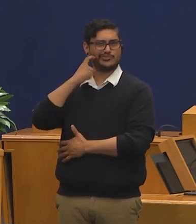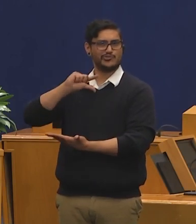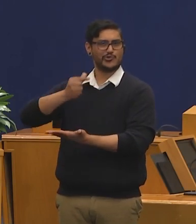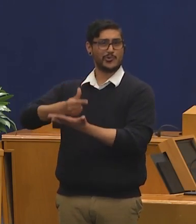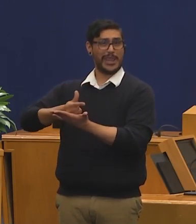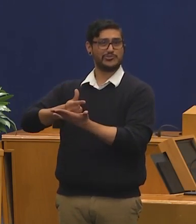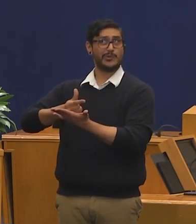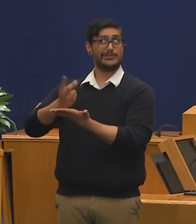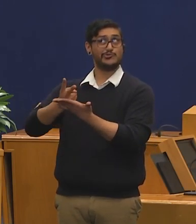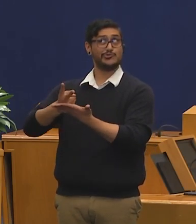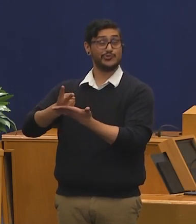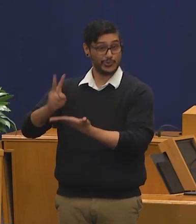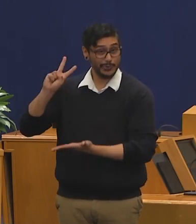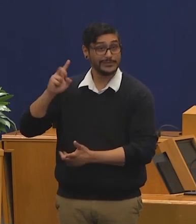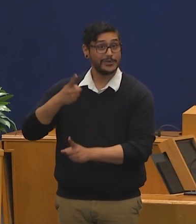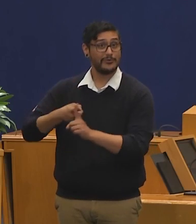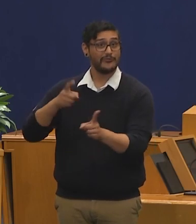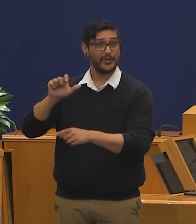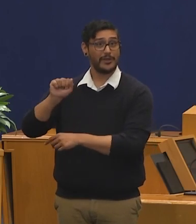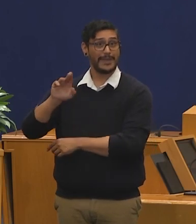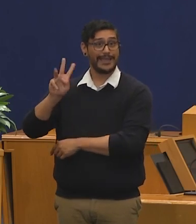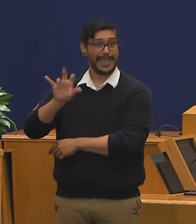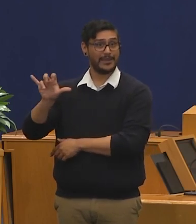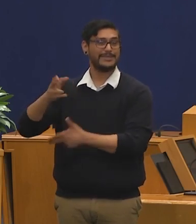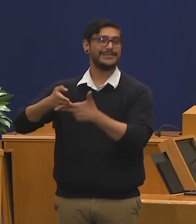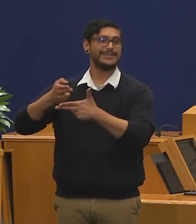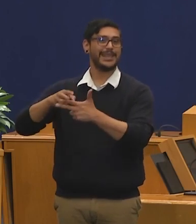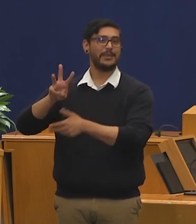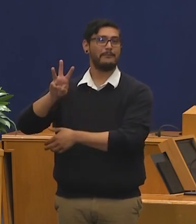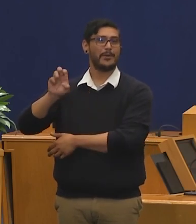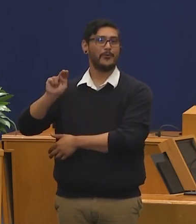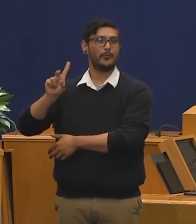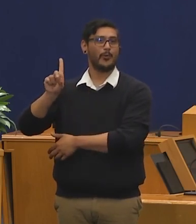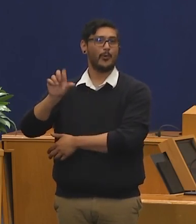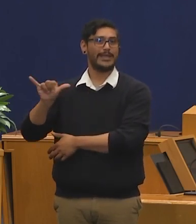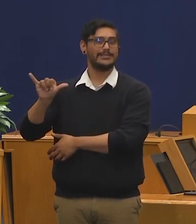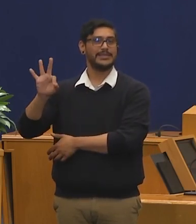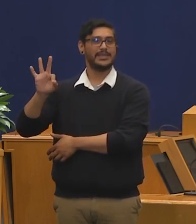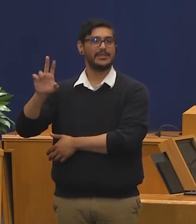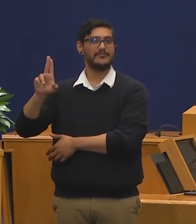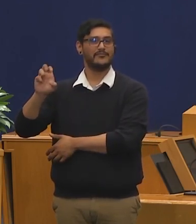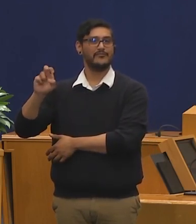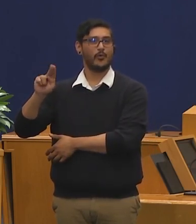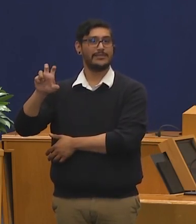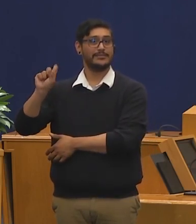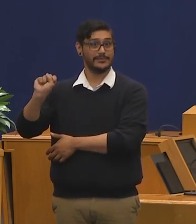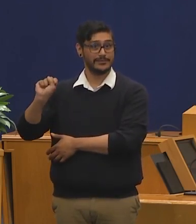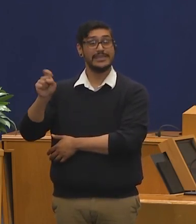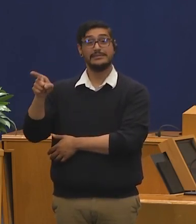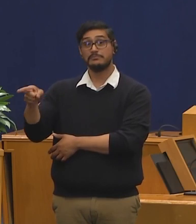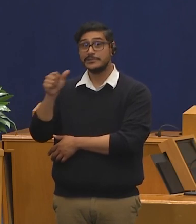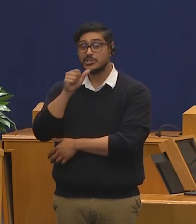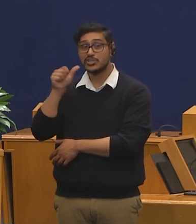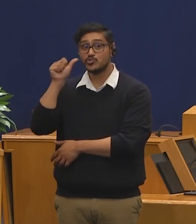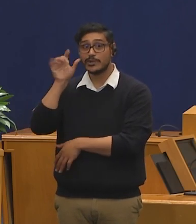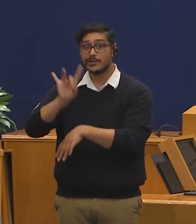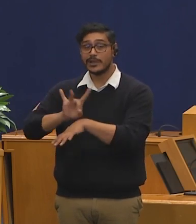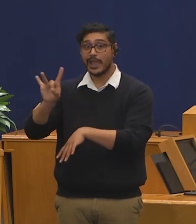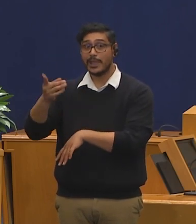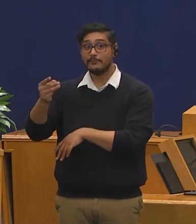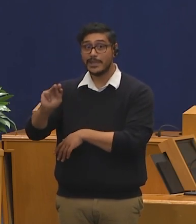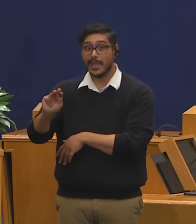dos semanas. Se llama Wendy Fuentes y ella ayer por la noche, a las 8 de la noche, estaba pasando